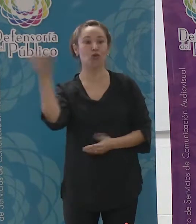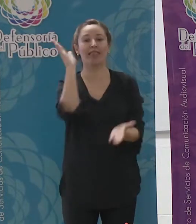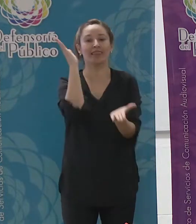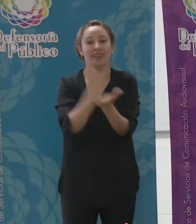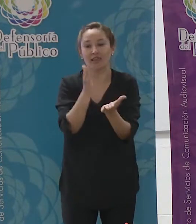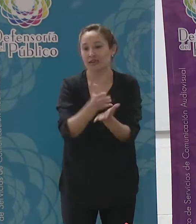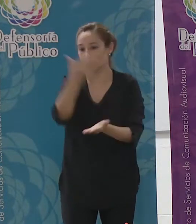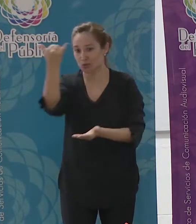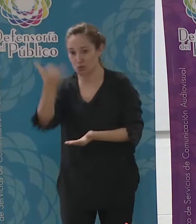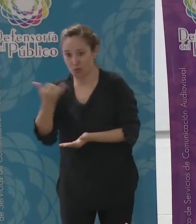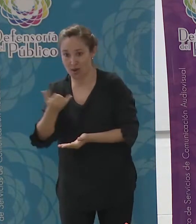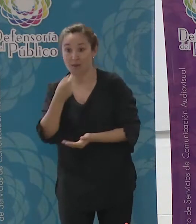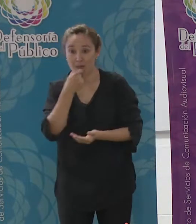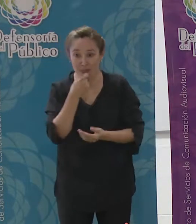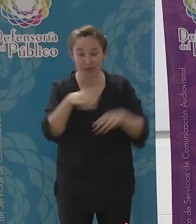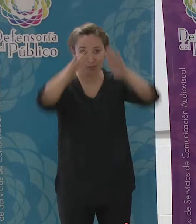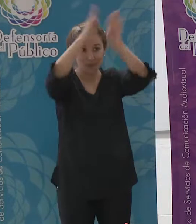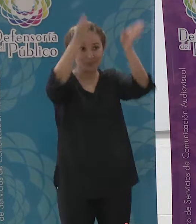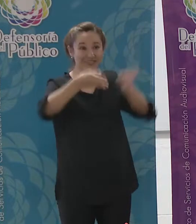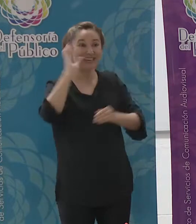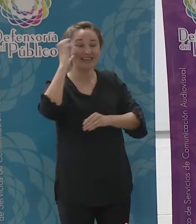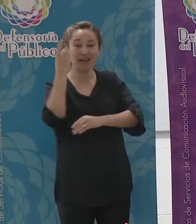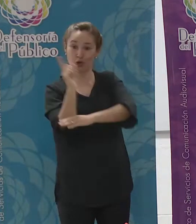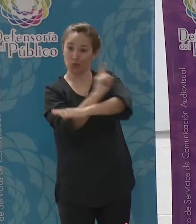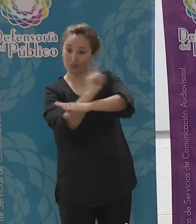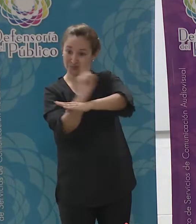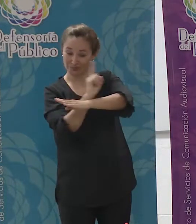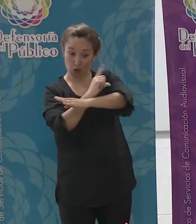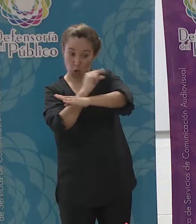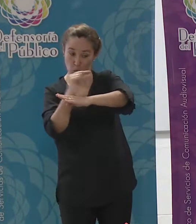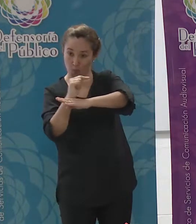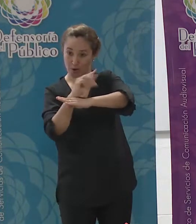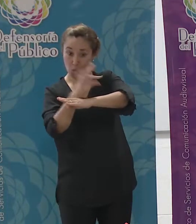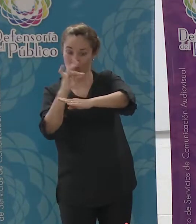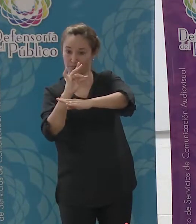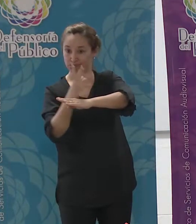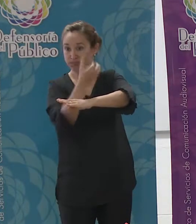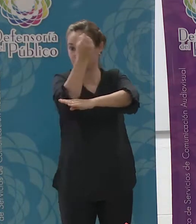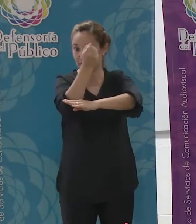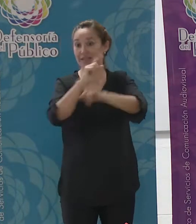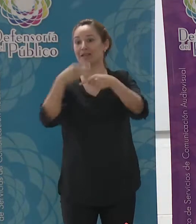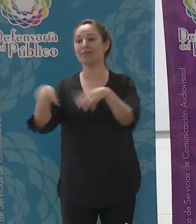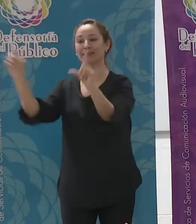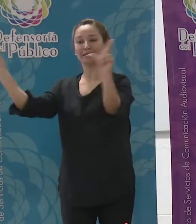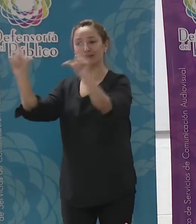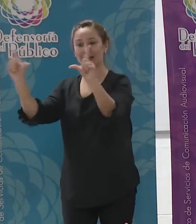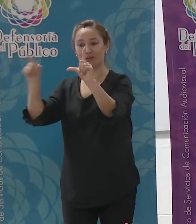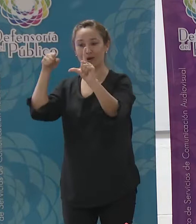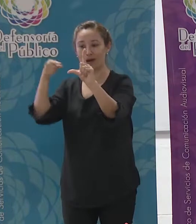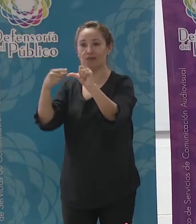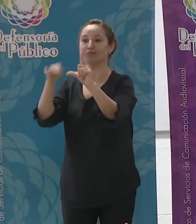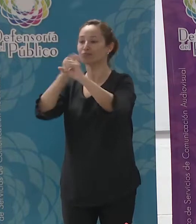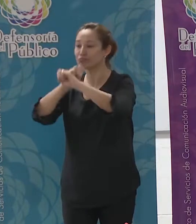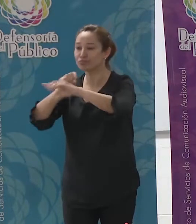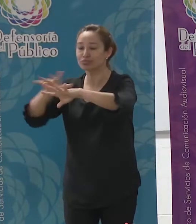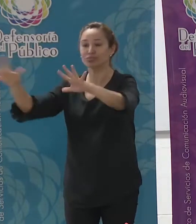la asignación de una frecuencia de radio y televisión y estamos habilitadas para transmitir en cadena sin restricciones